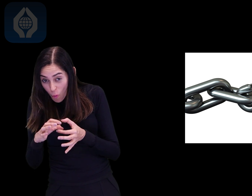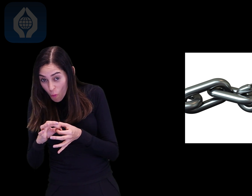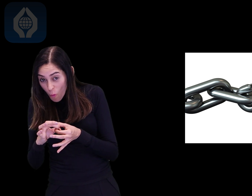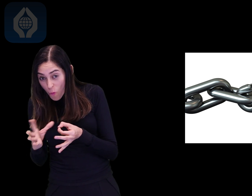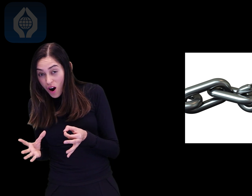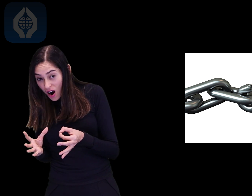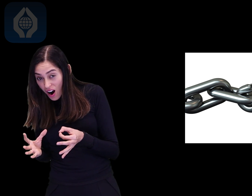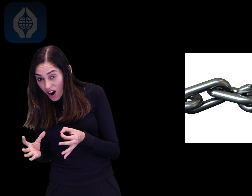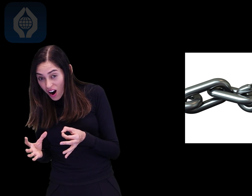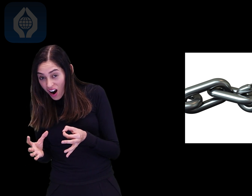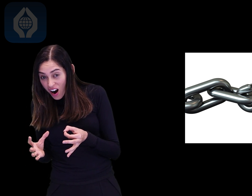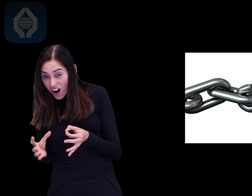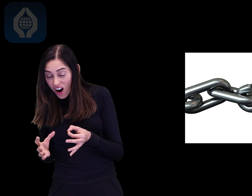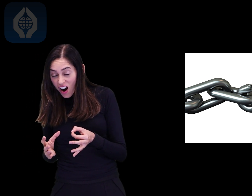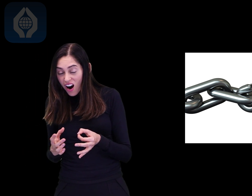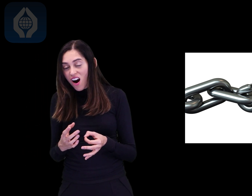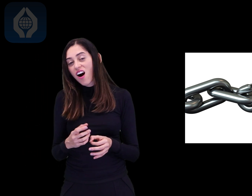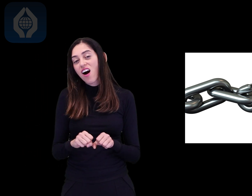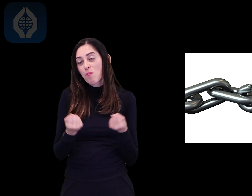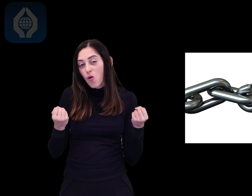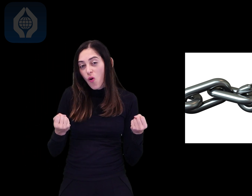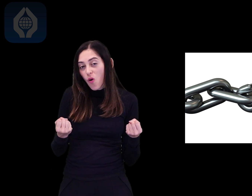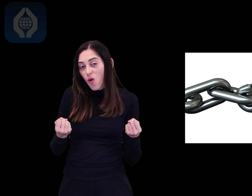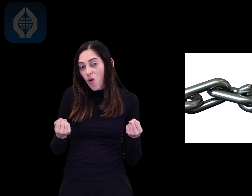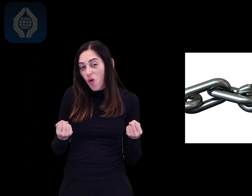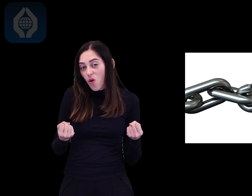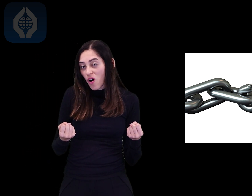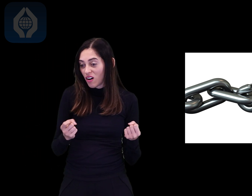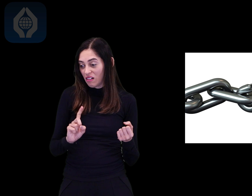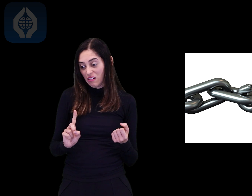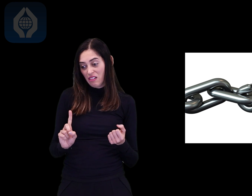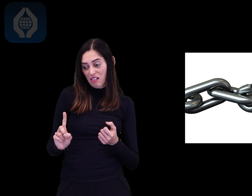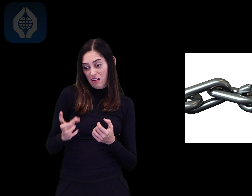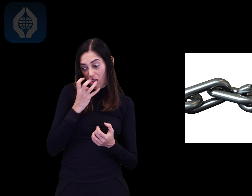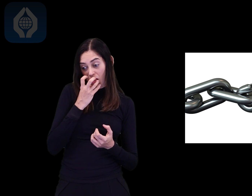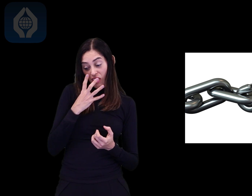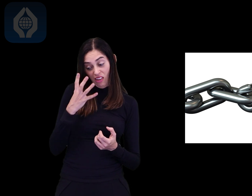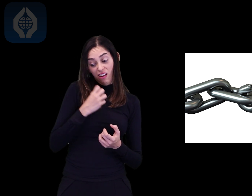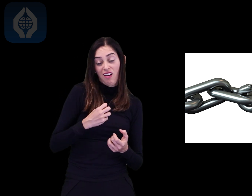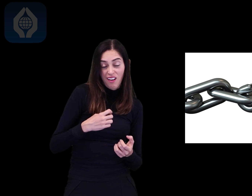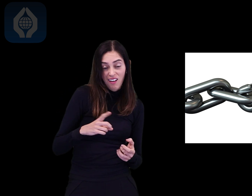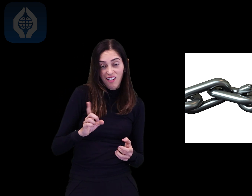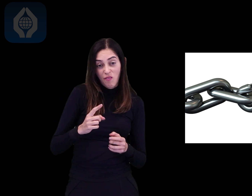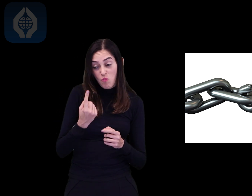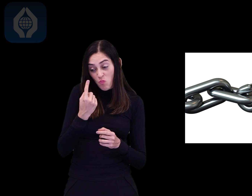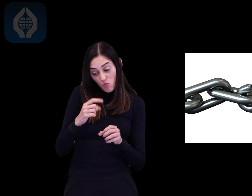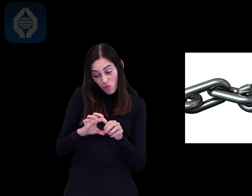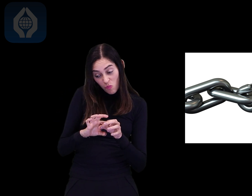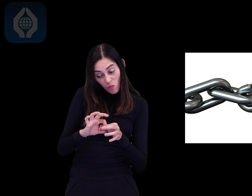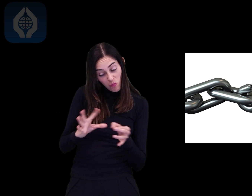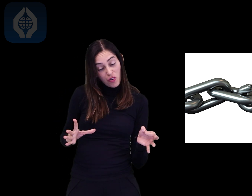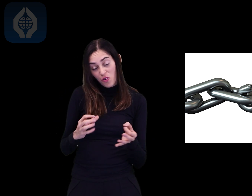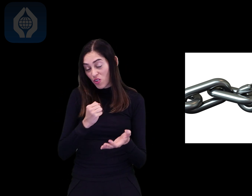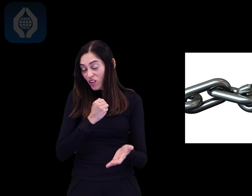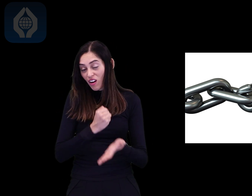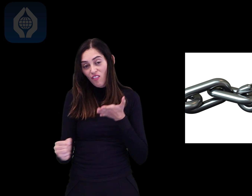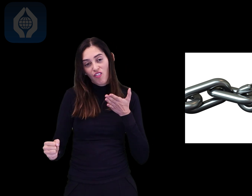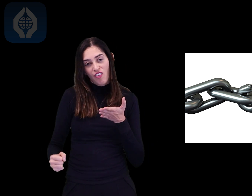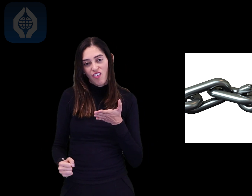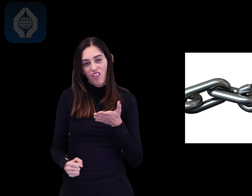cão raivoso se soubesse que 9 elos eram fortes e apenas um estivesse quebrado? É claro que não. A